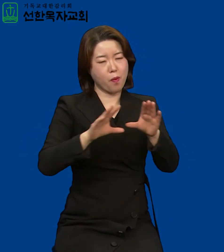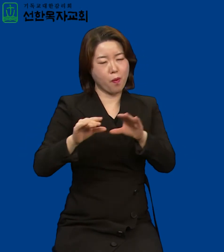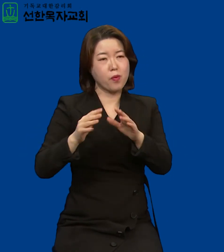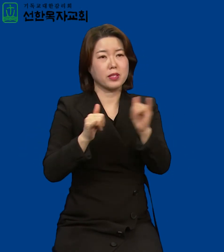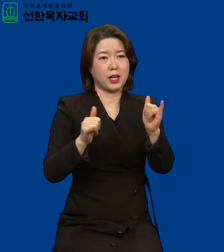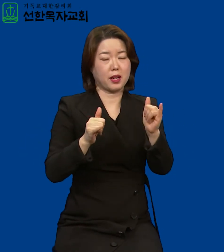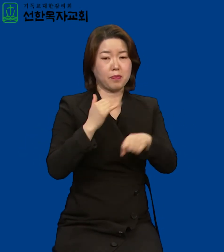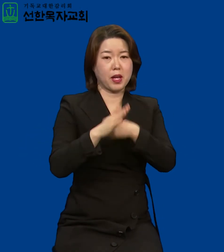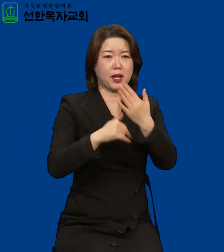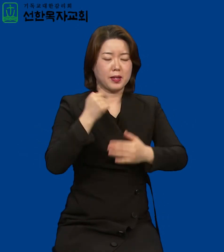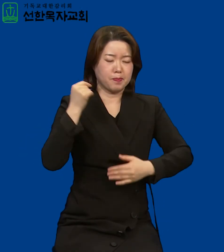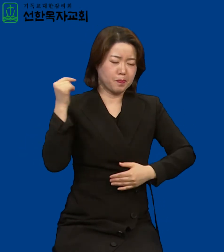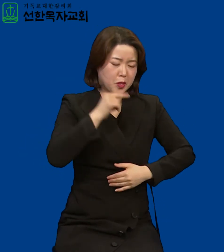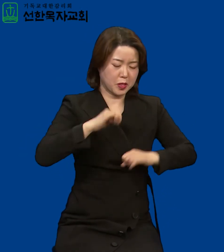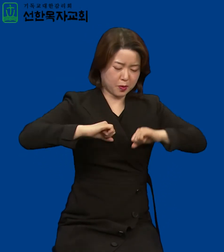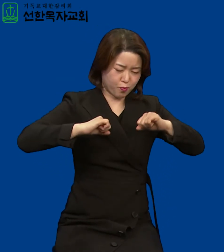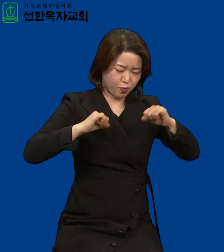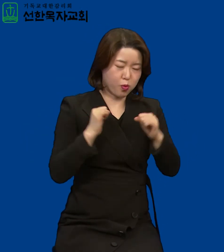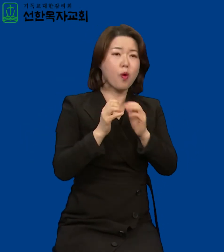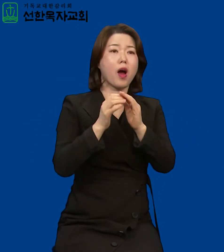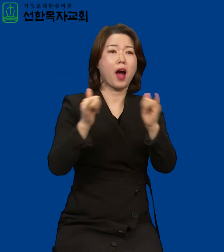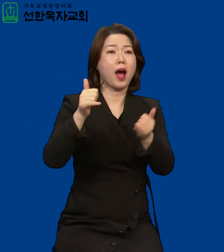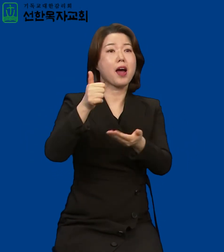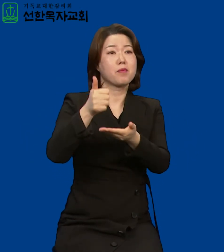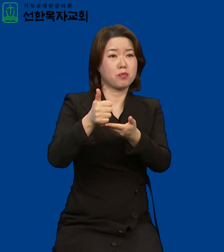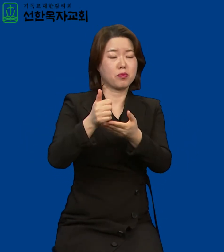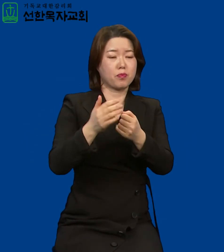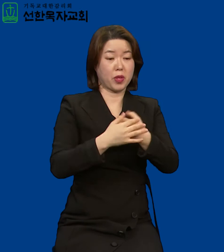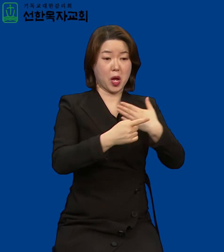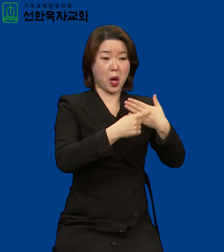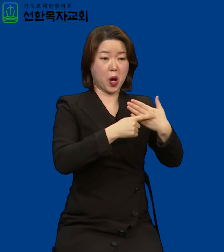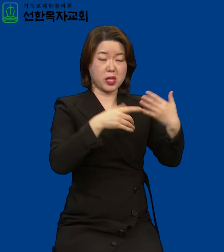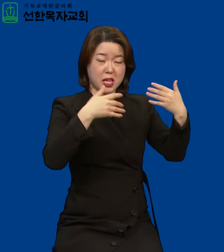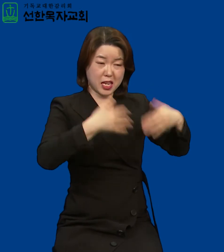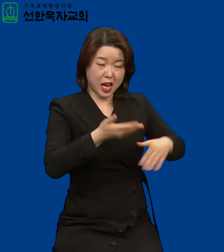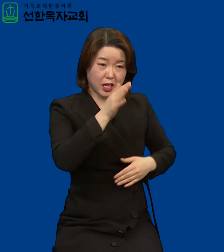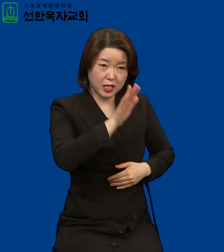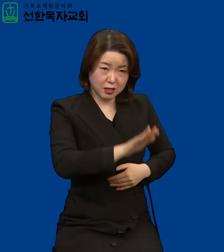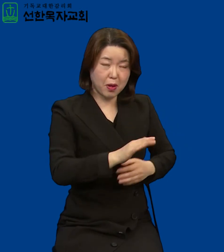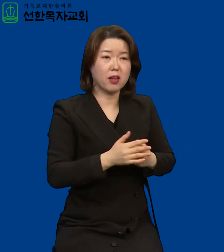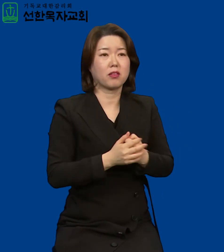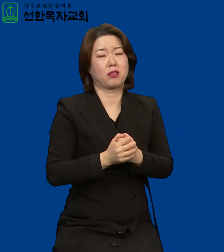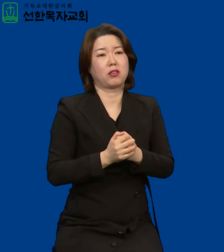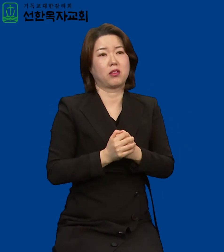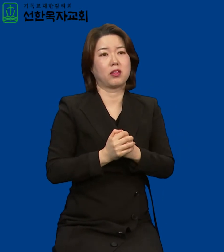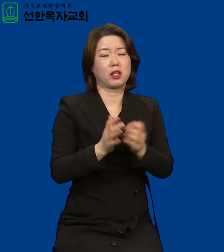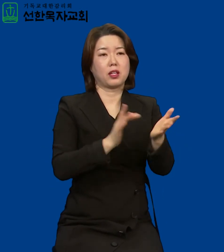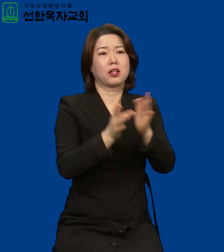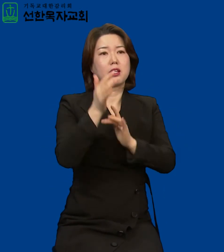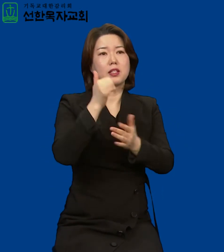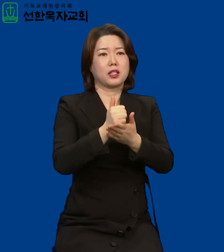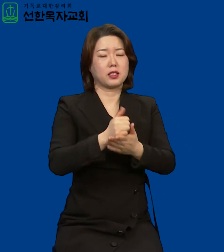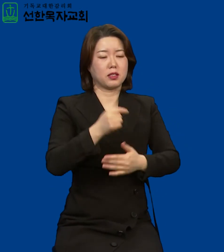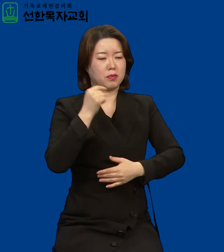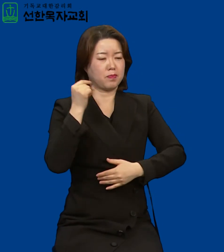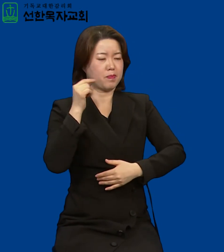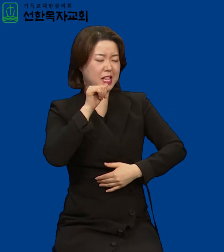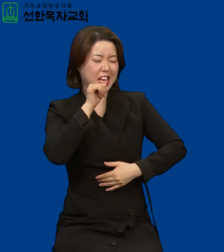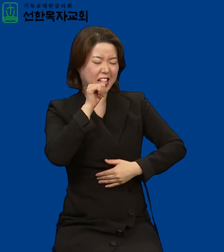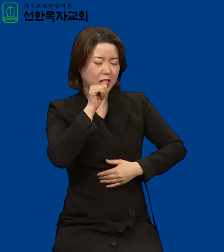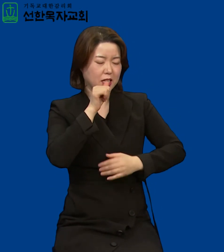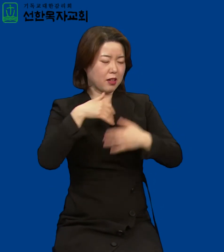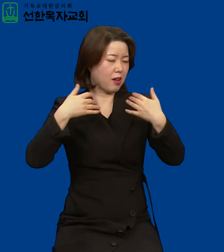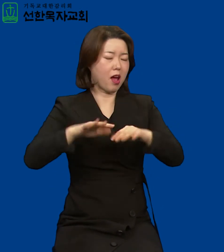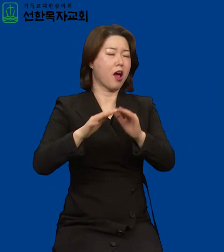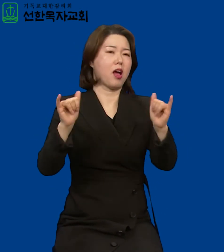철저히 순종하신 분, 겉으로는 한없이 약해 보이시는 분이지만 예수님은 절대로 약한 분이